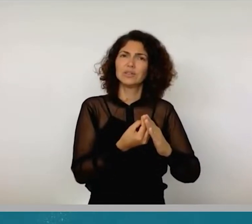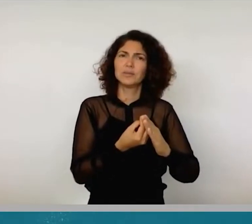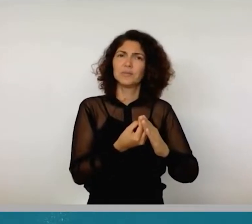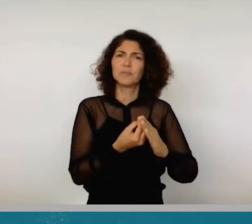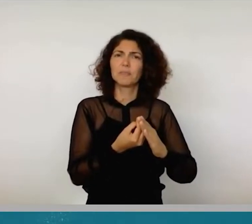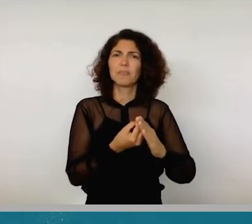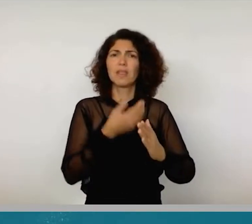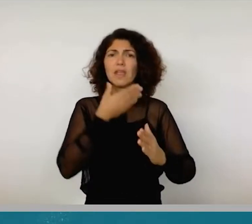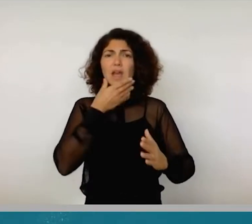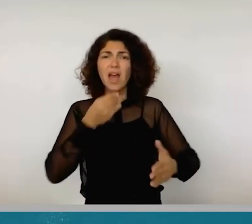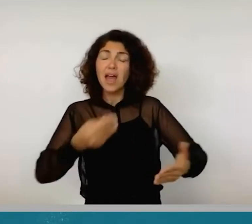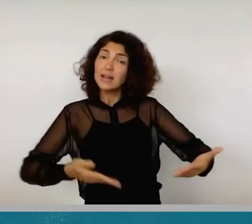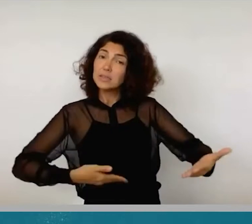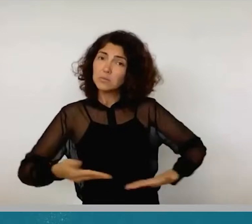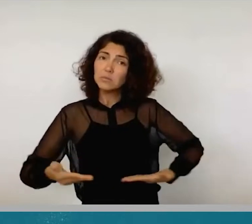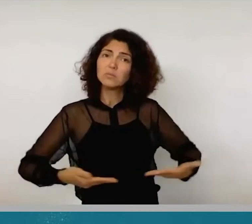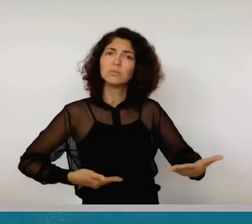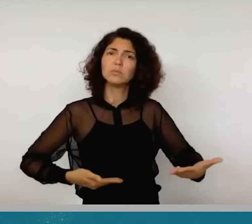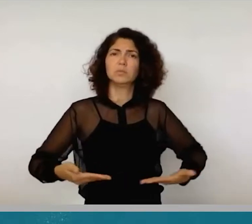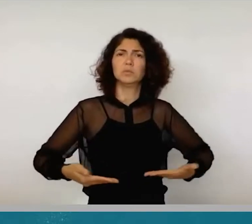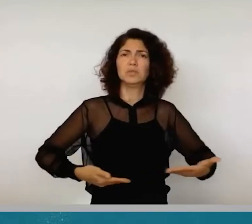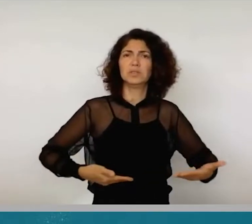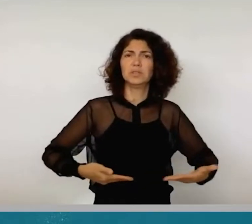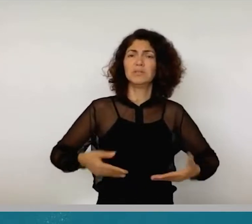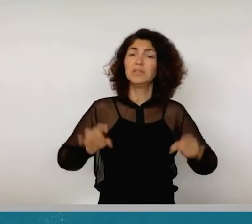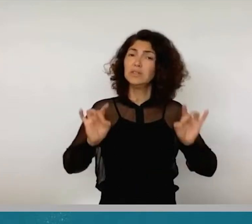do Senhor para isso.